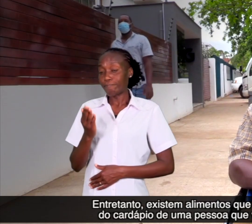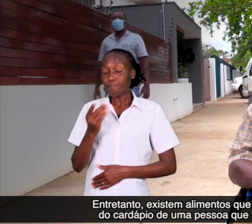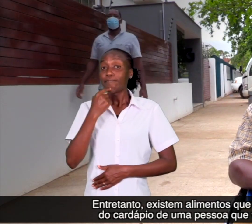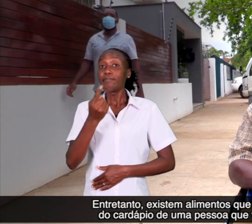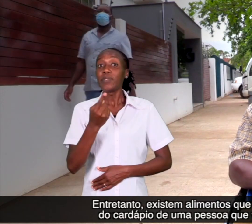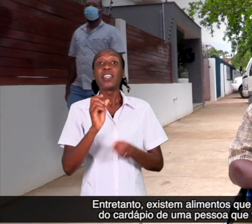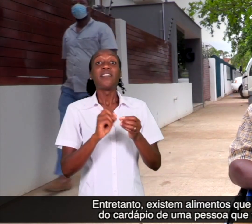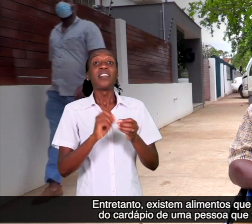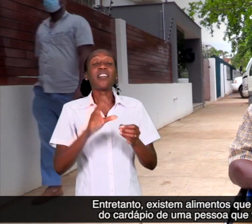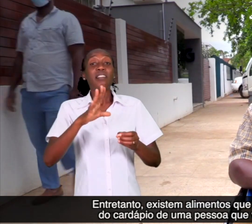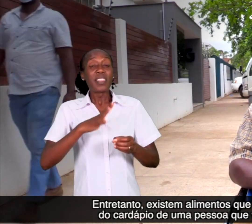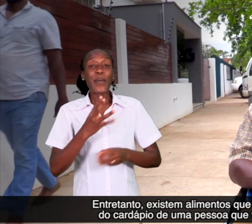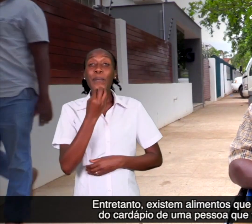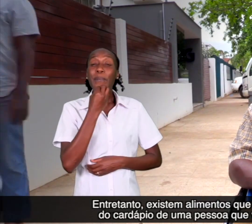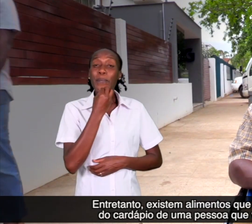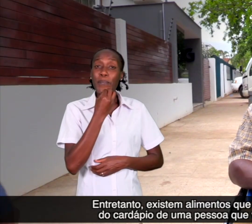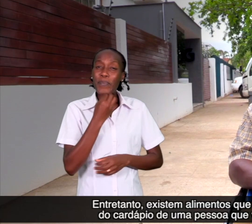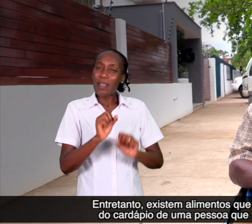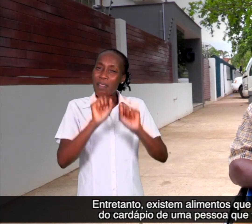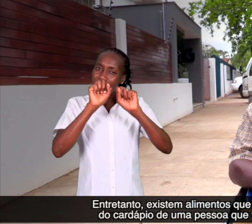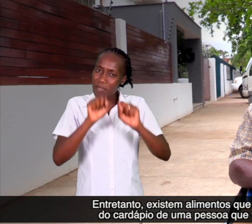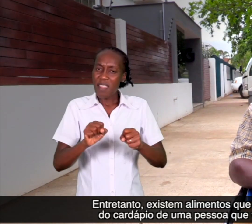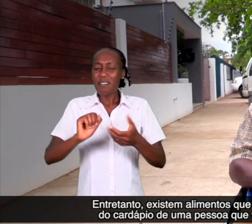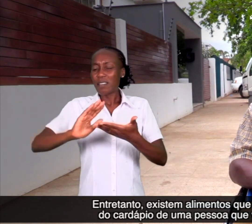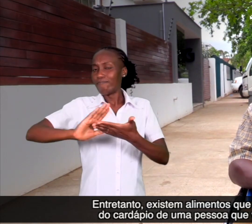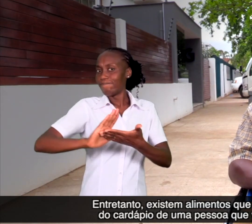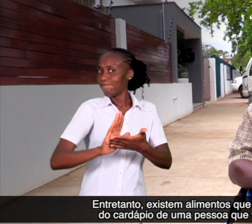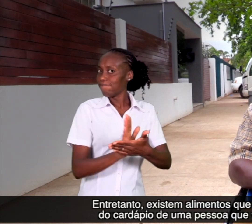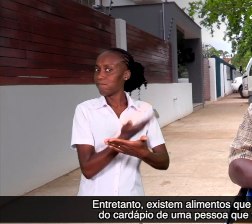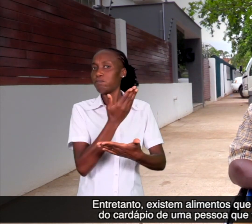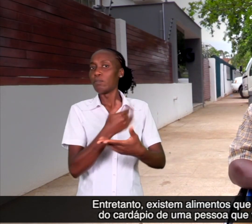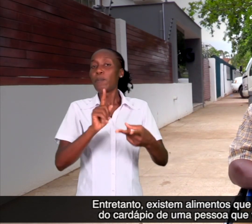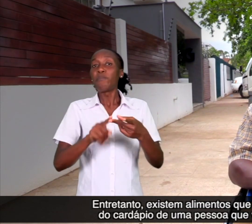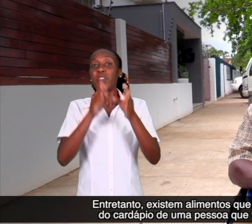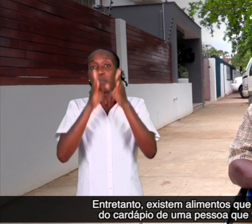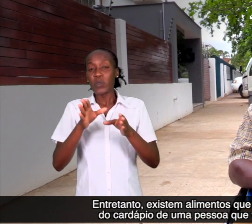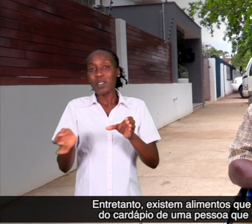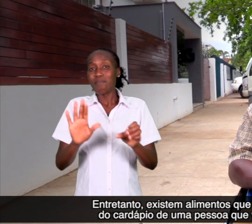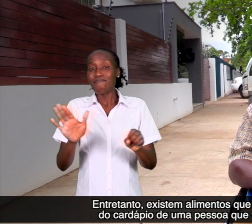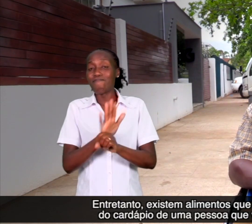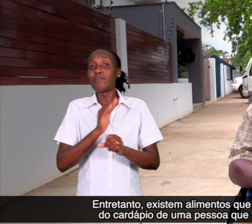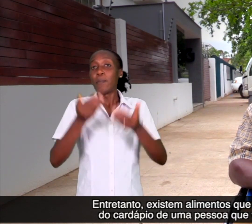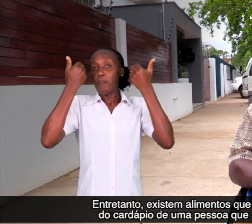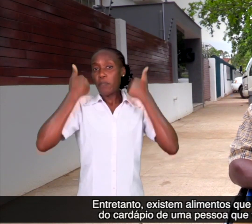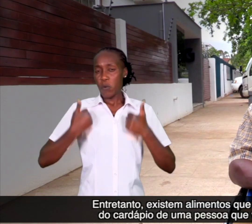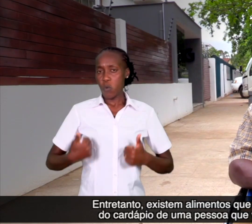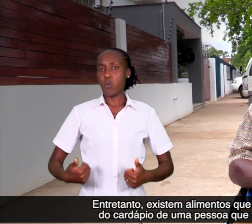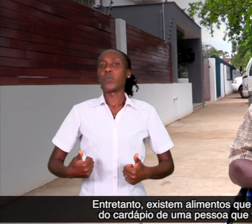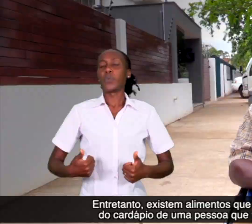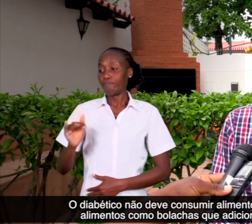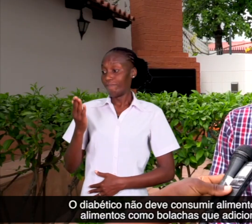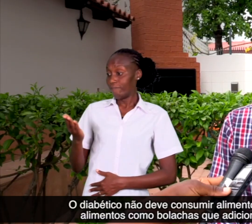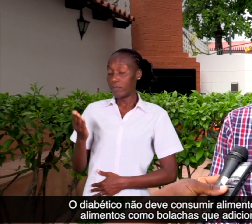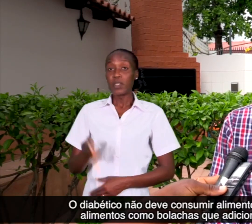Entretanto, existem alimentos que devem ser riscados do cardápio de uma pessoa que vive com